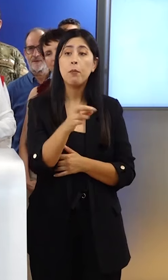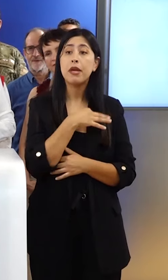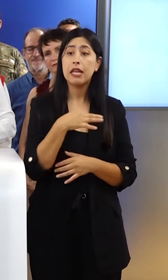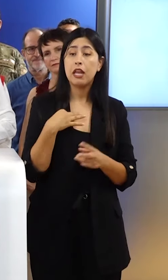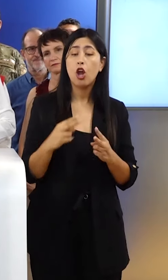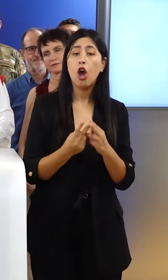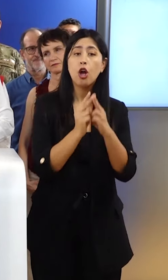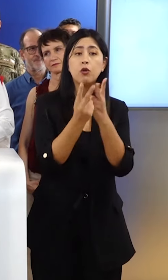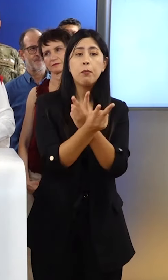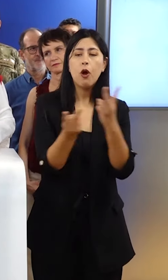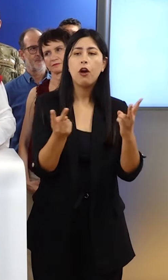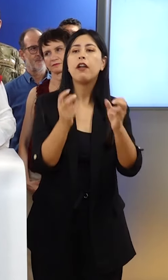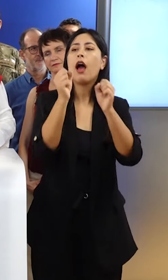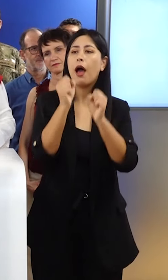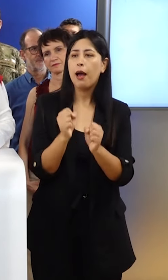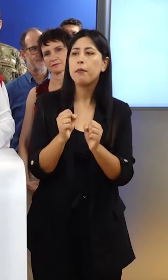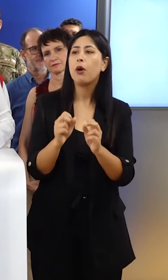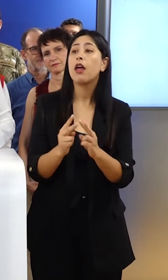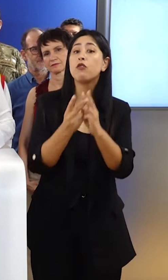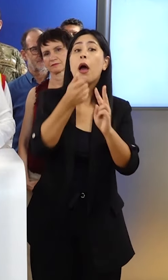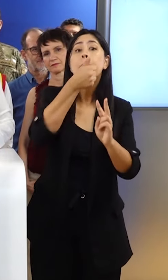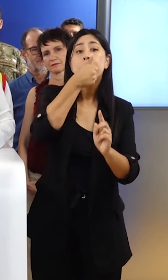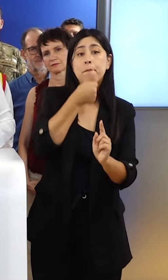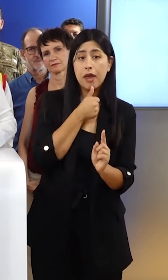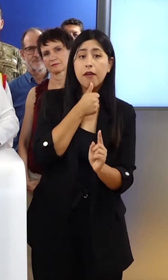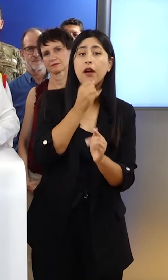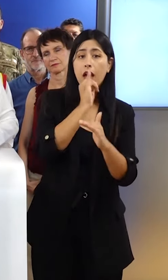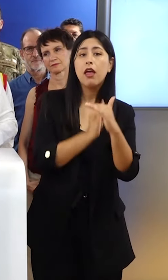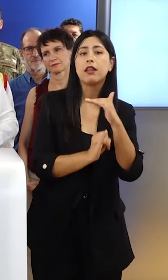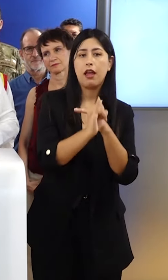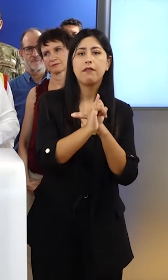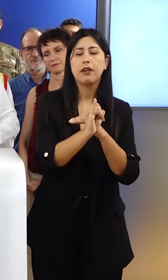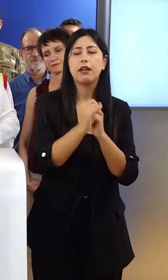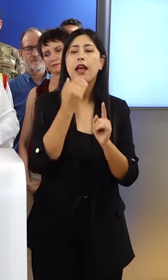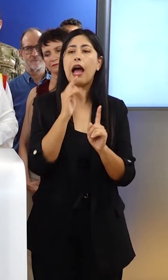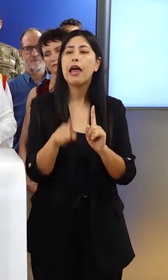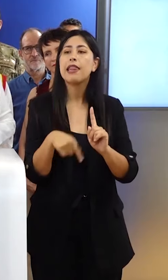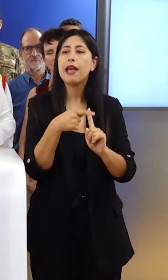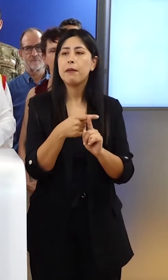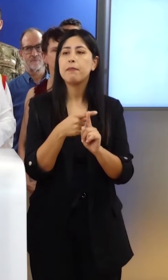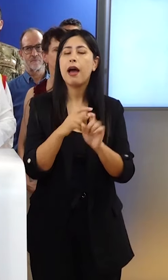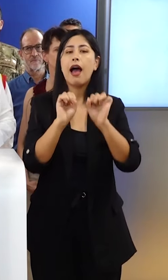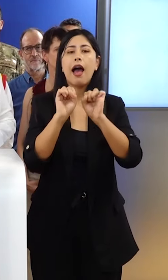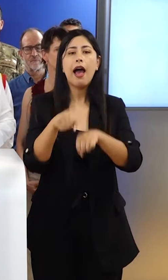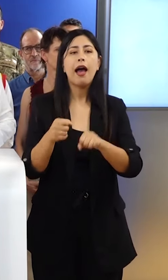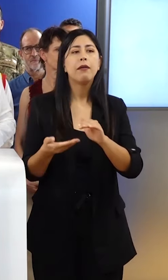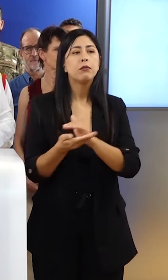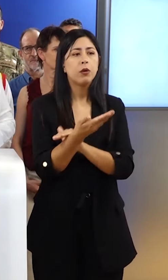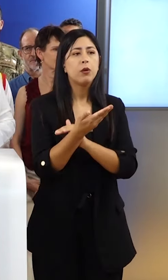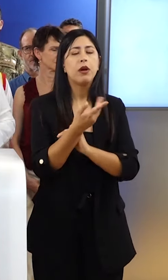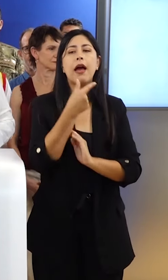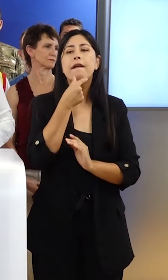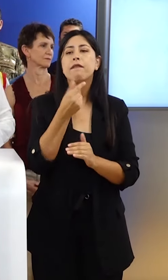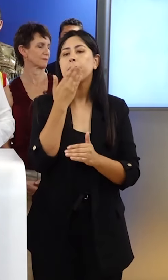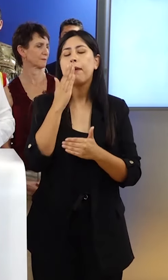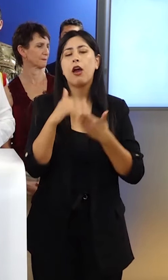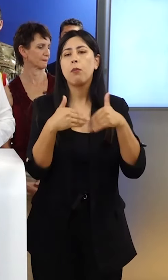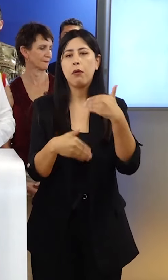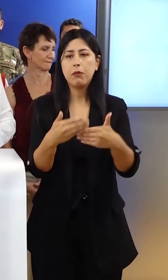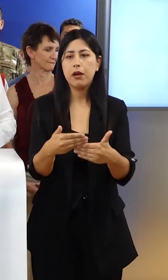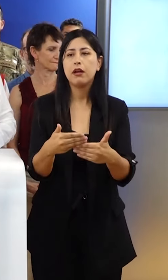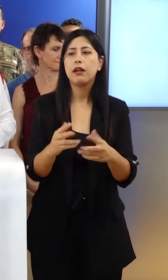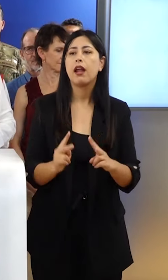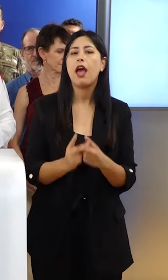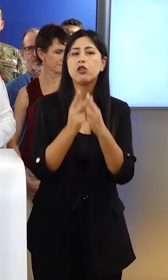pública está facultado para intervenir infraestructura privada Eh y además hay una admisibilidad eh simplificada Para eh la